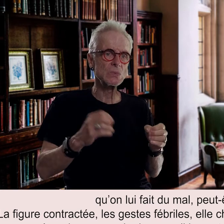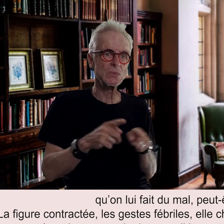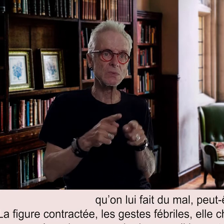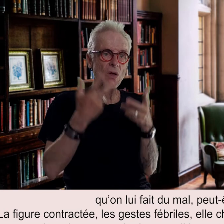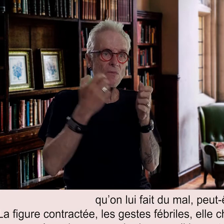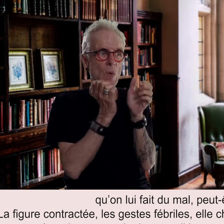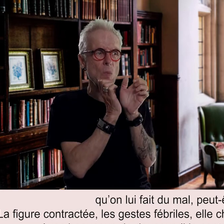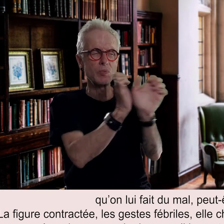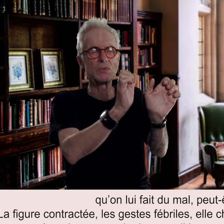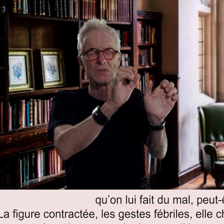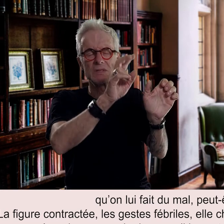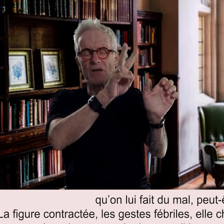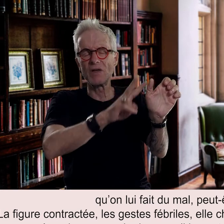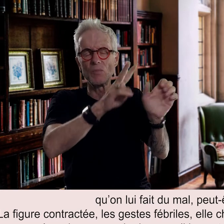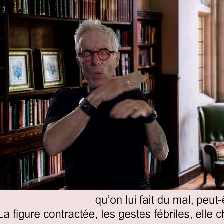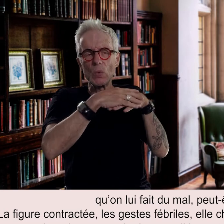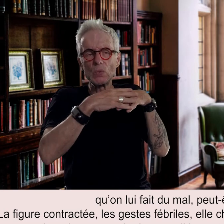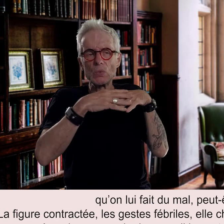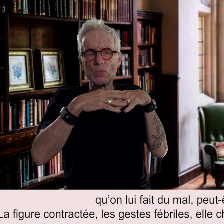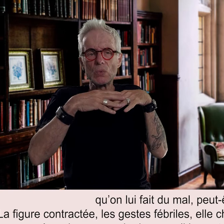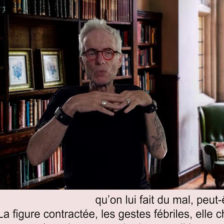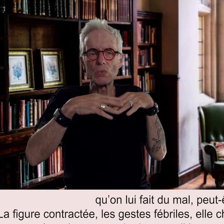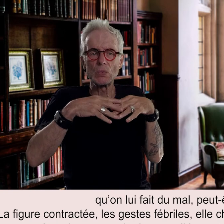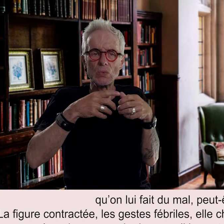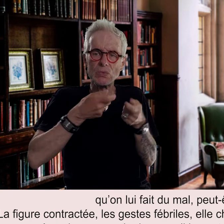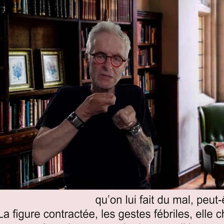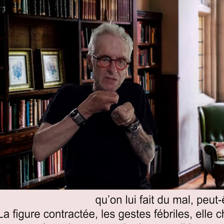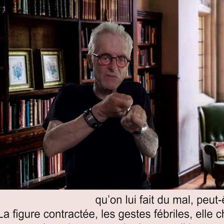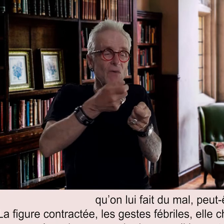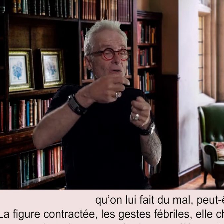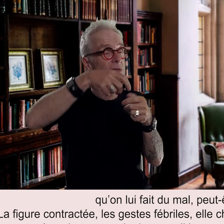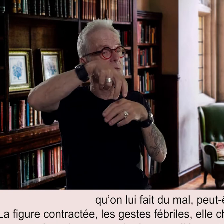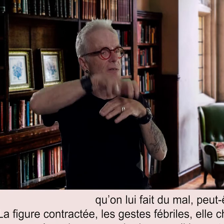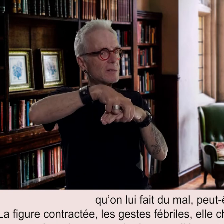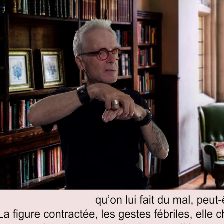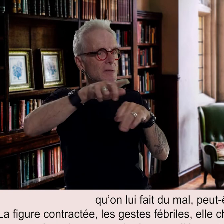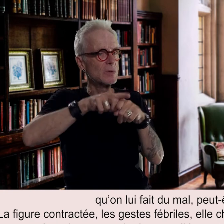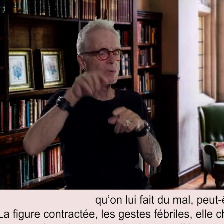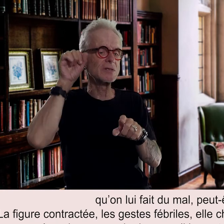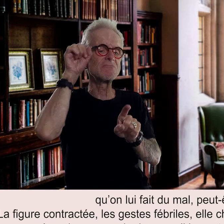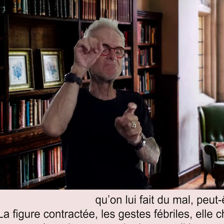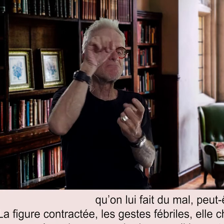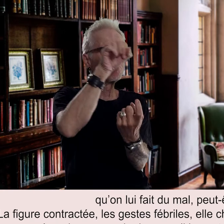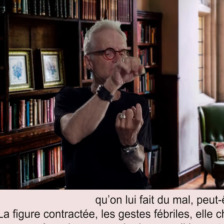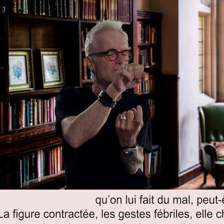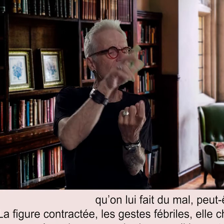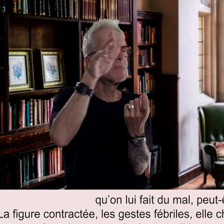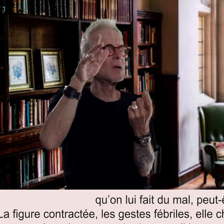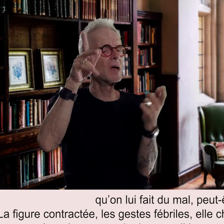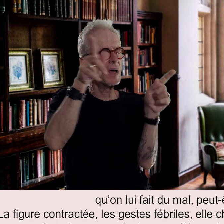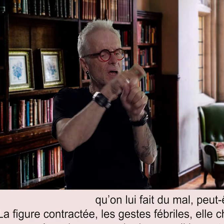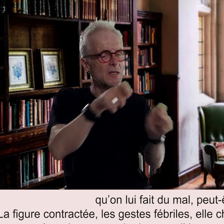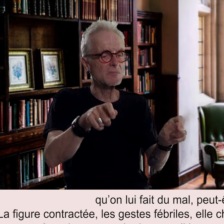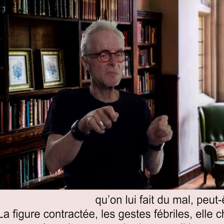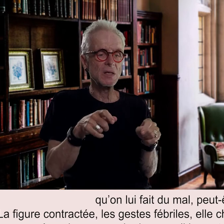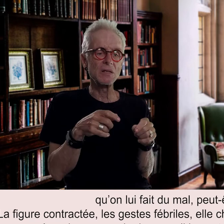repousser vellement. Avec beaucoup de douceur, il la contraignit à s'asseoir et, incliné sur elle, d'attitude respectueuse, il